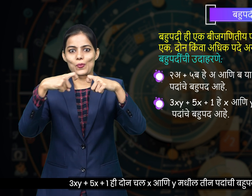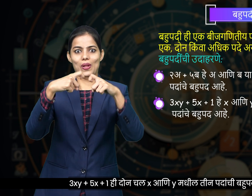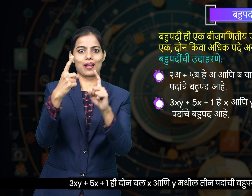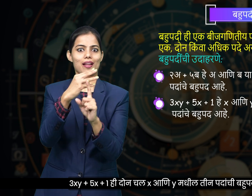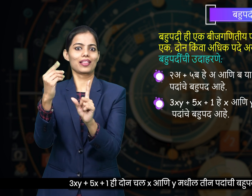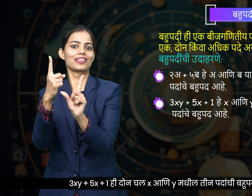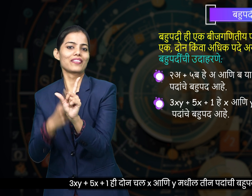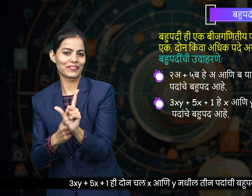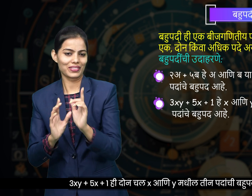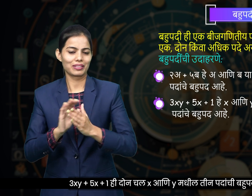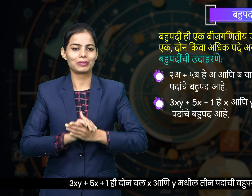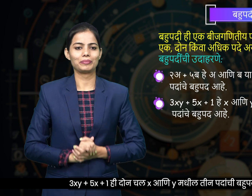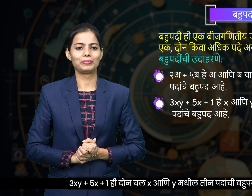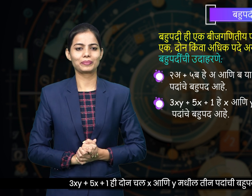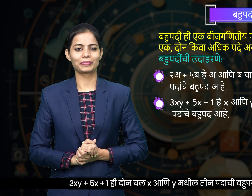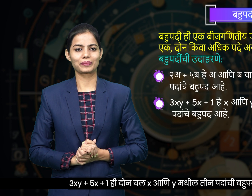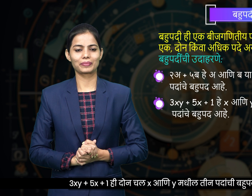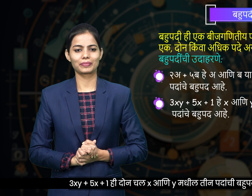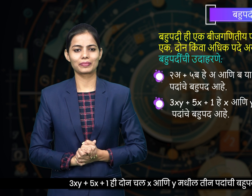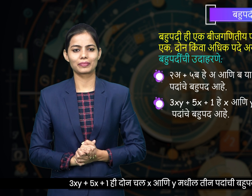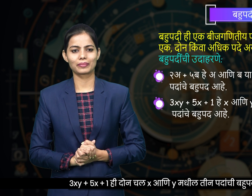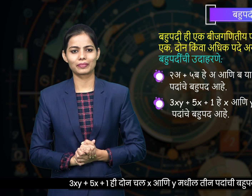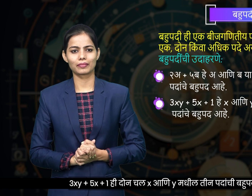3 पदांची बहुपदी आहे.